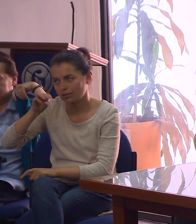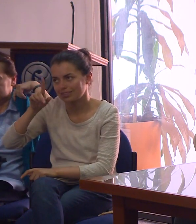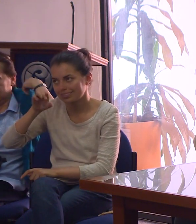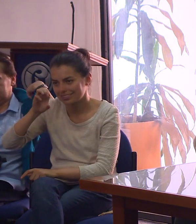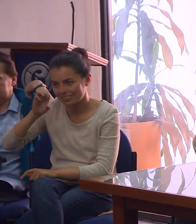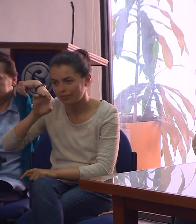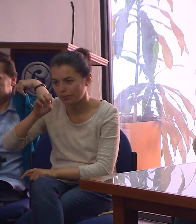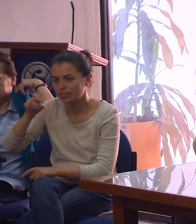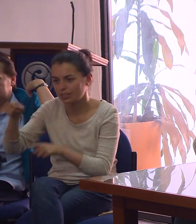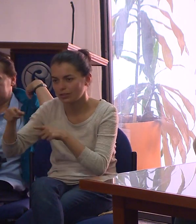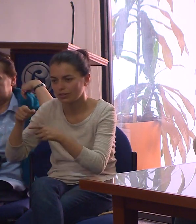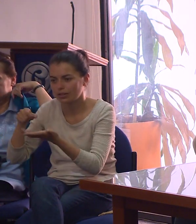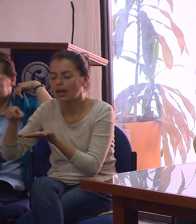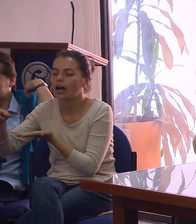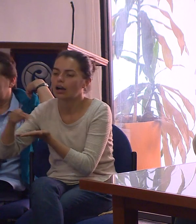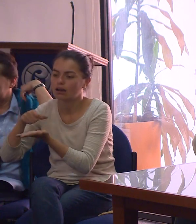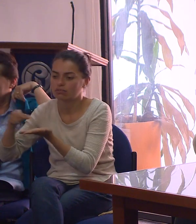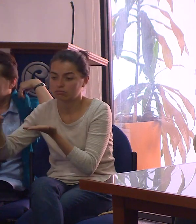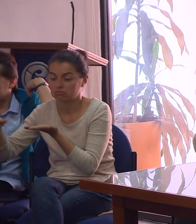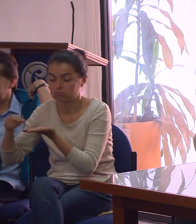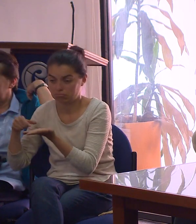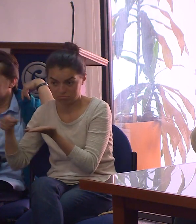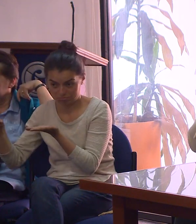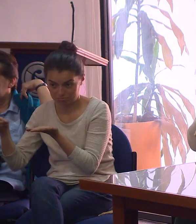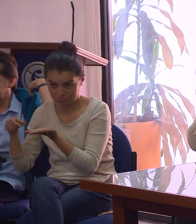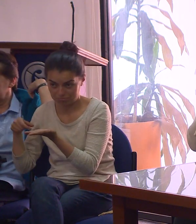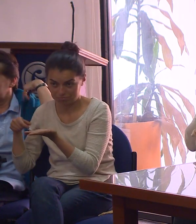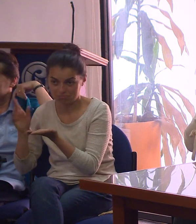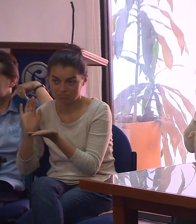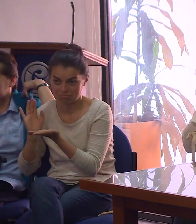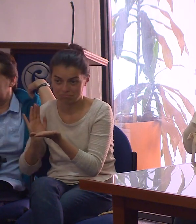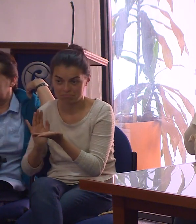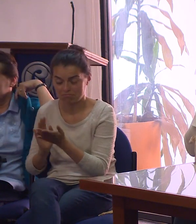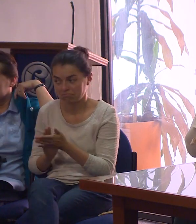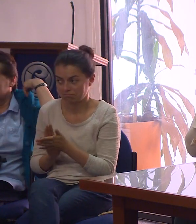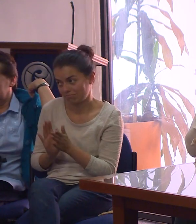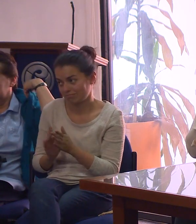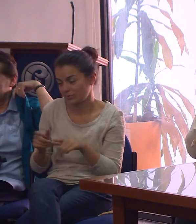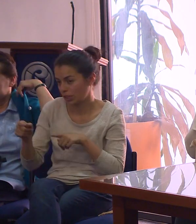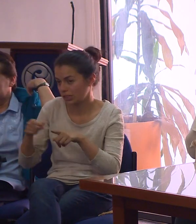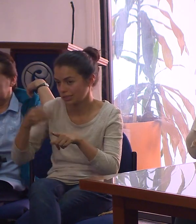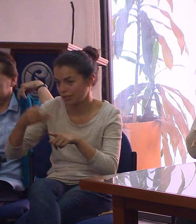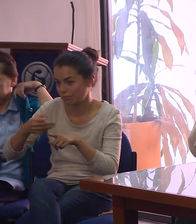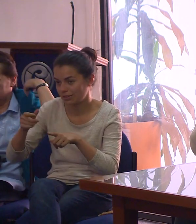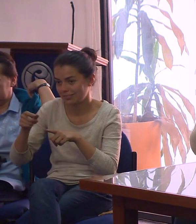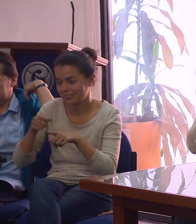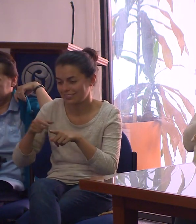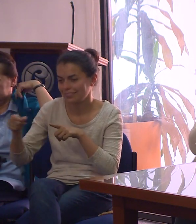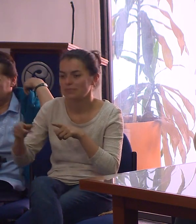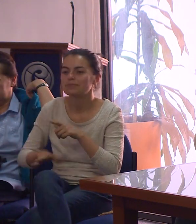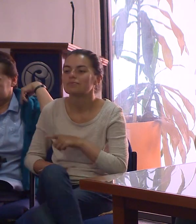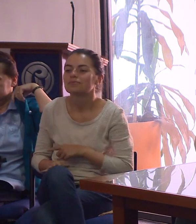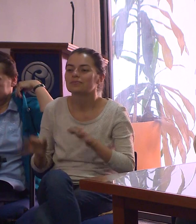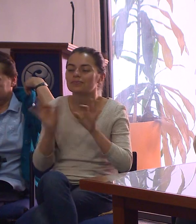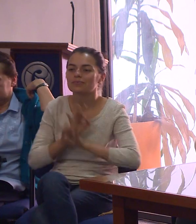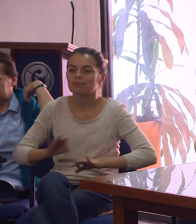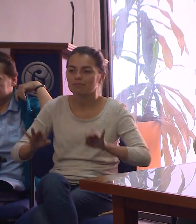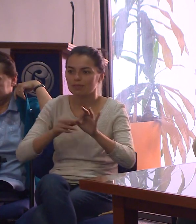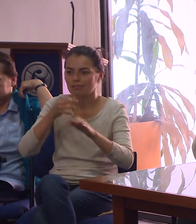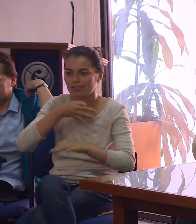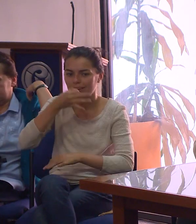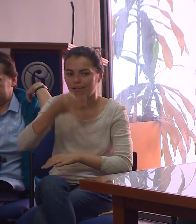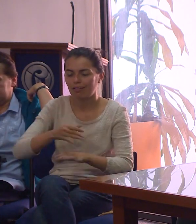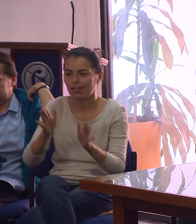realidad institucional. El hecho de que no se puedan sacar los niños al territorio, por ejemplo, a conocerlos, porque esa es la realidad en la que